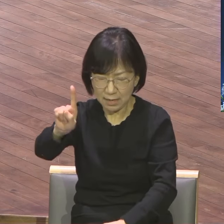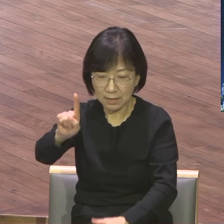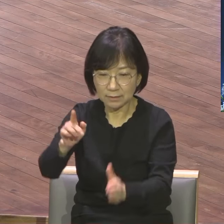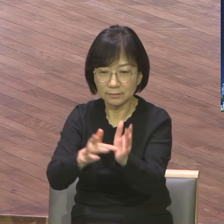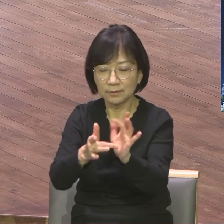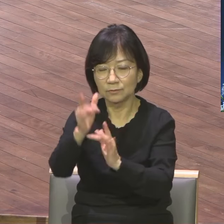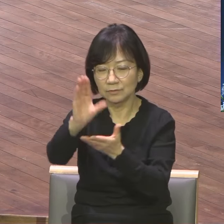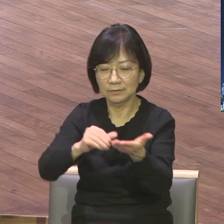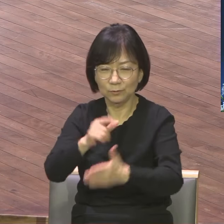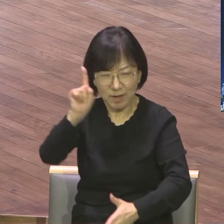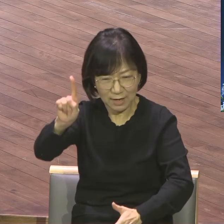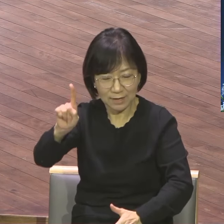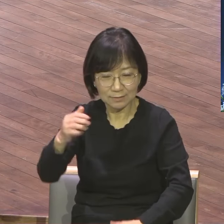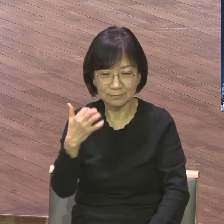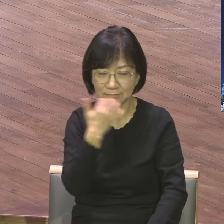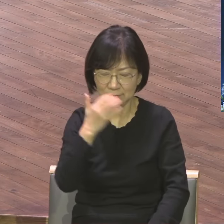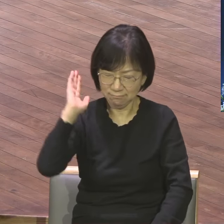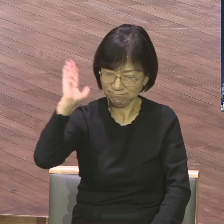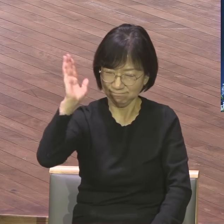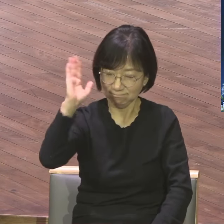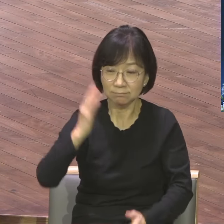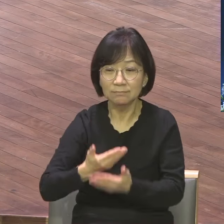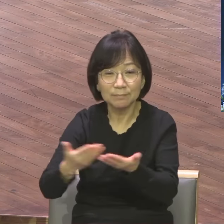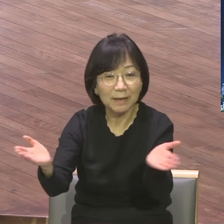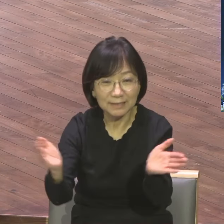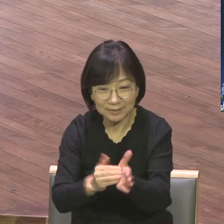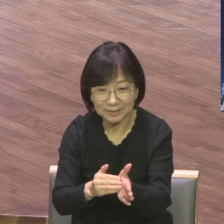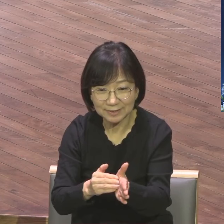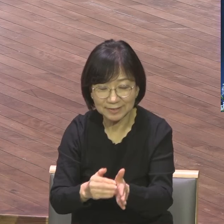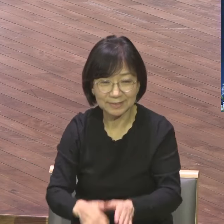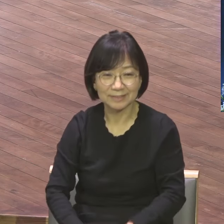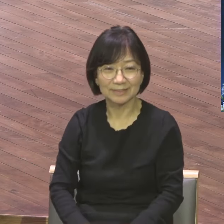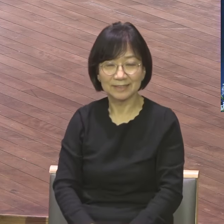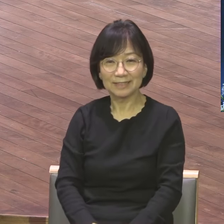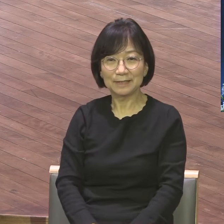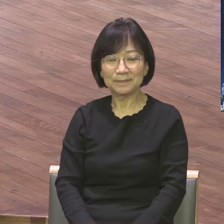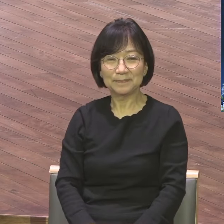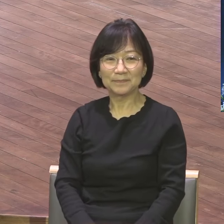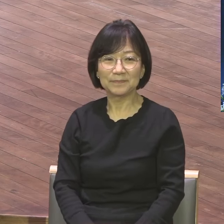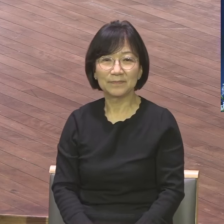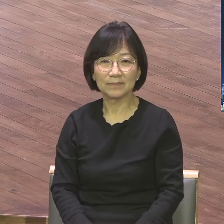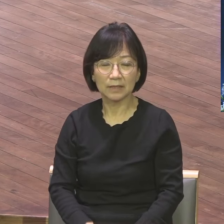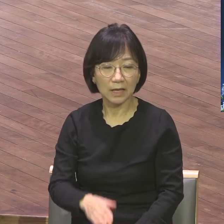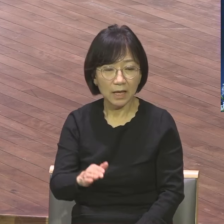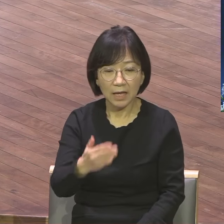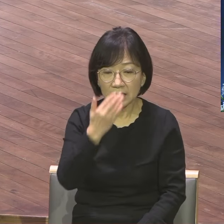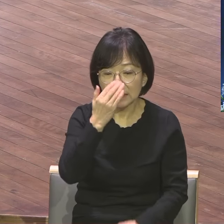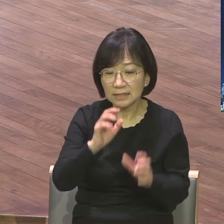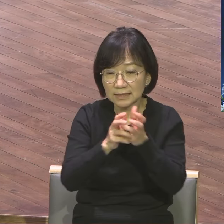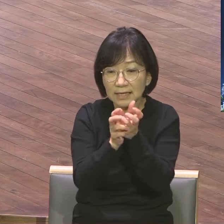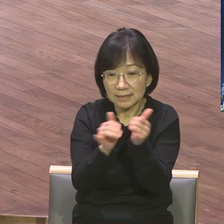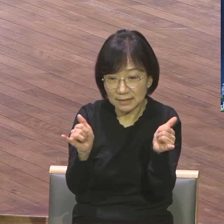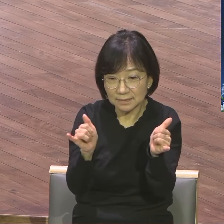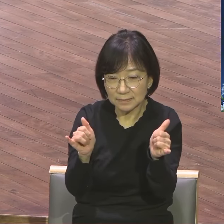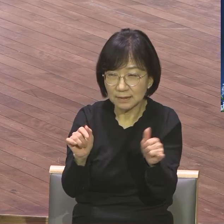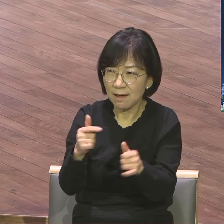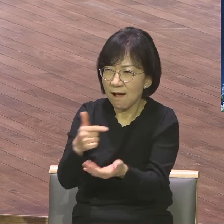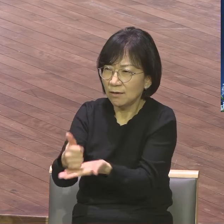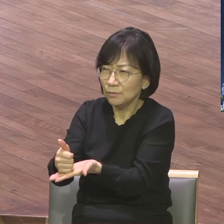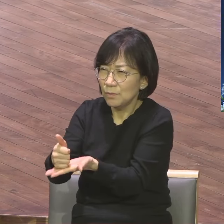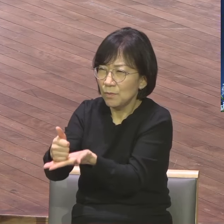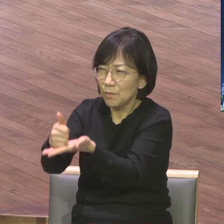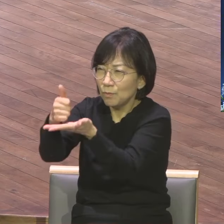말은 당신들 산헤드린 공회, 이스라엘 백성 중에서 가장 존경받는 사두개인 바리새인